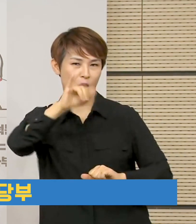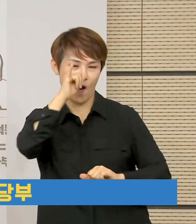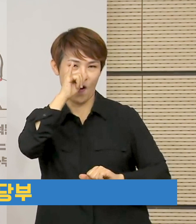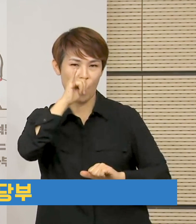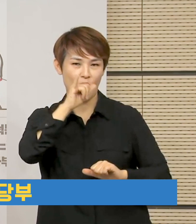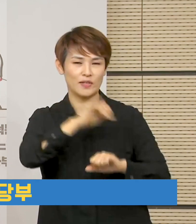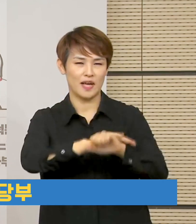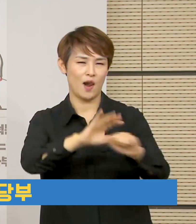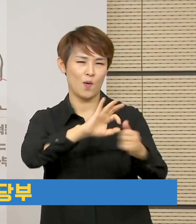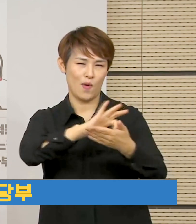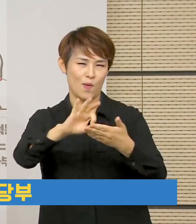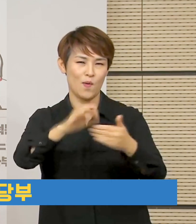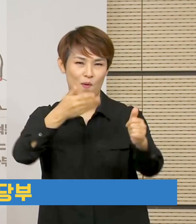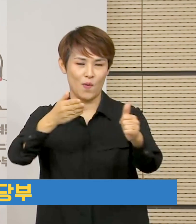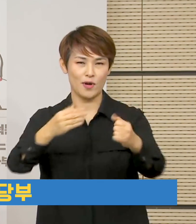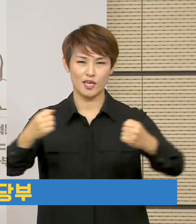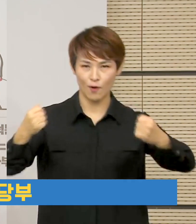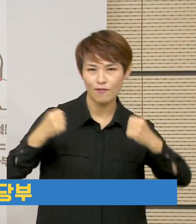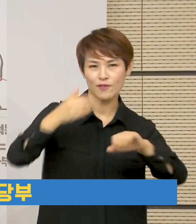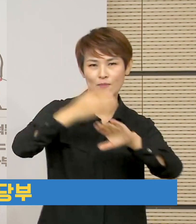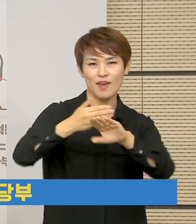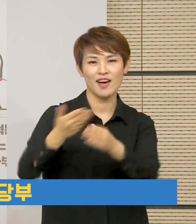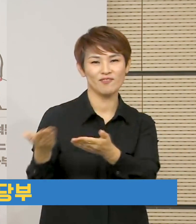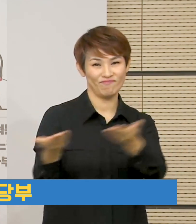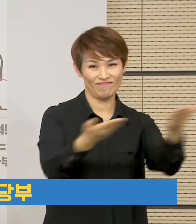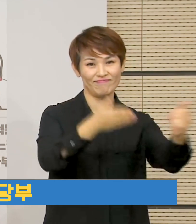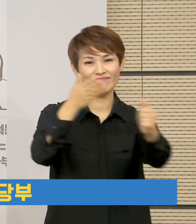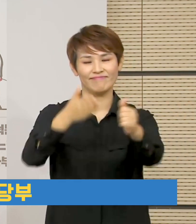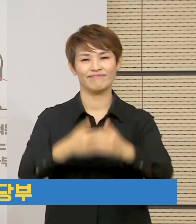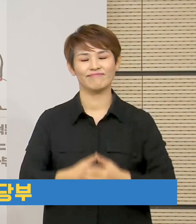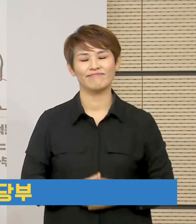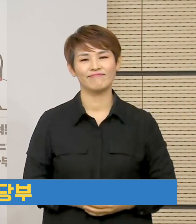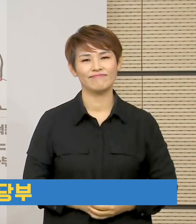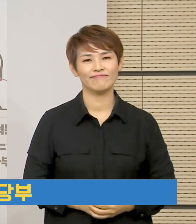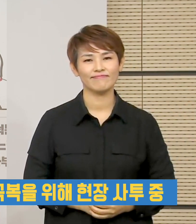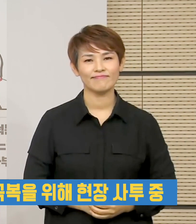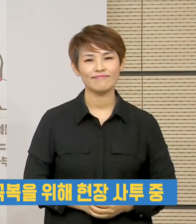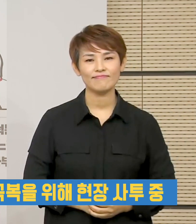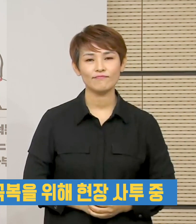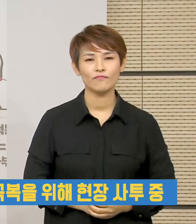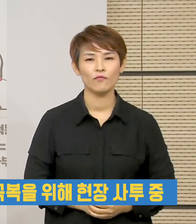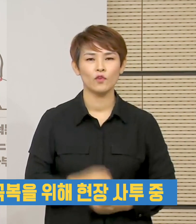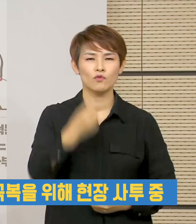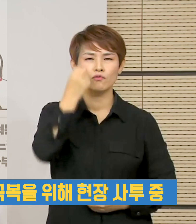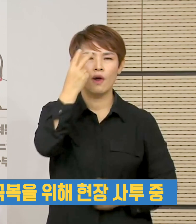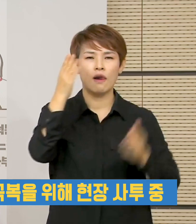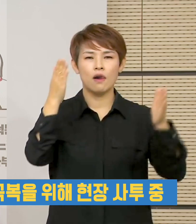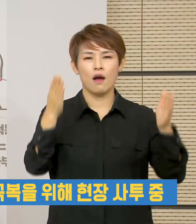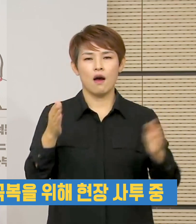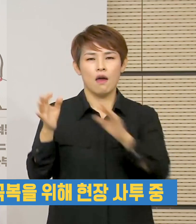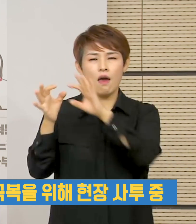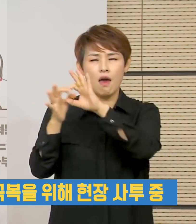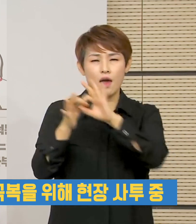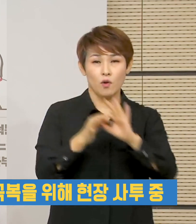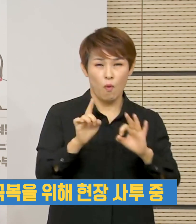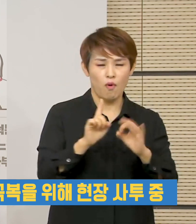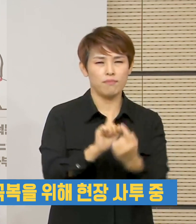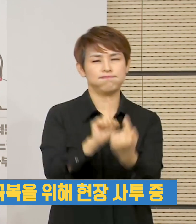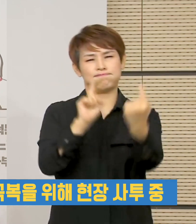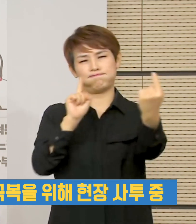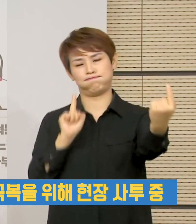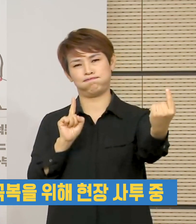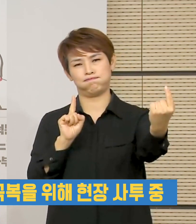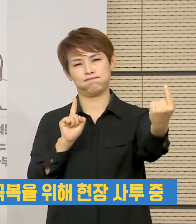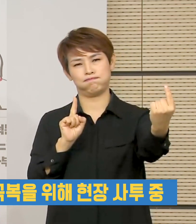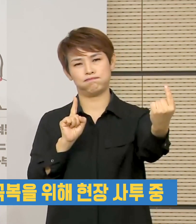응가 감사를 계속해 주시기를 바랍니다 두 달 이상 계속된 사회적 그리 2기 로 인해